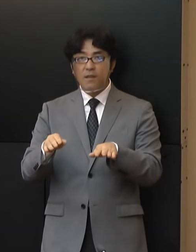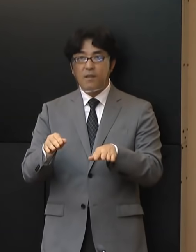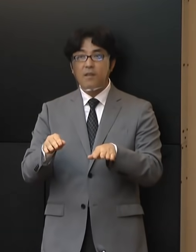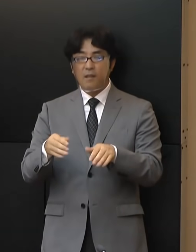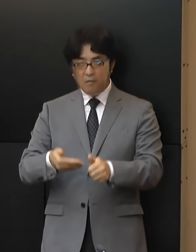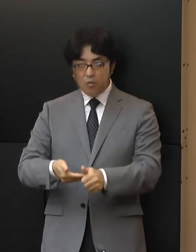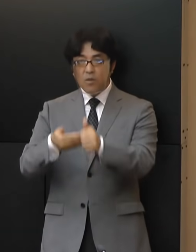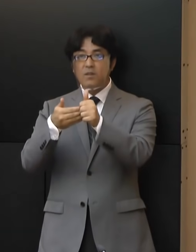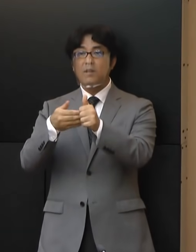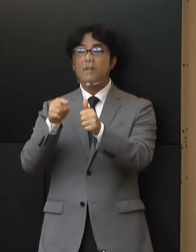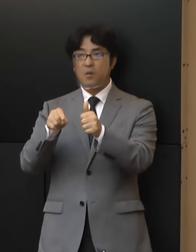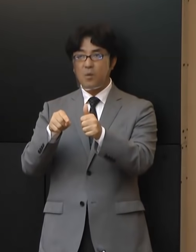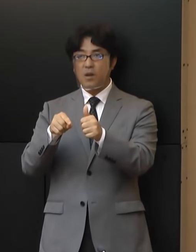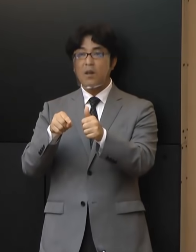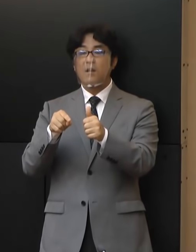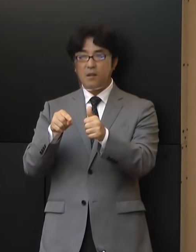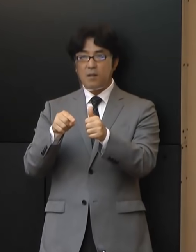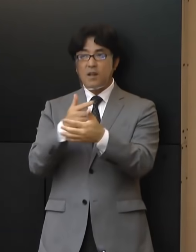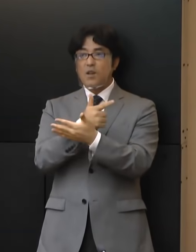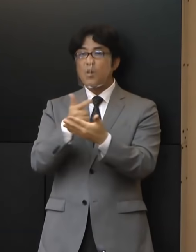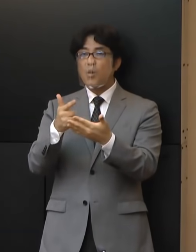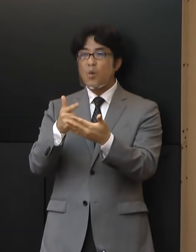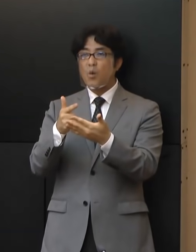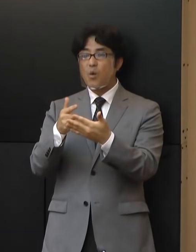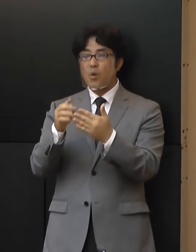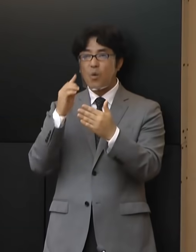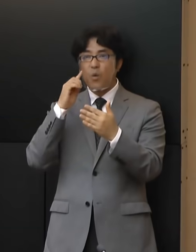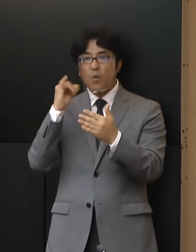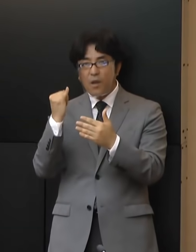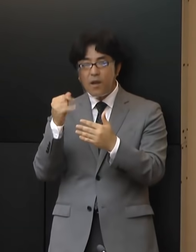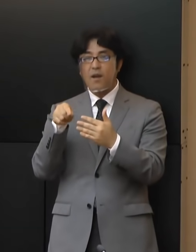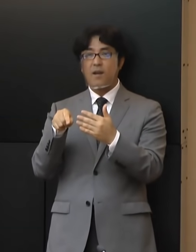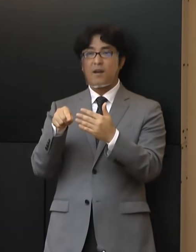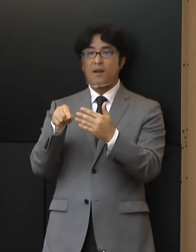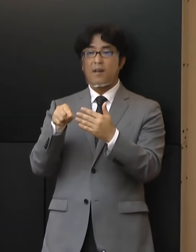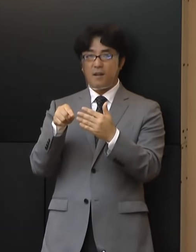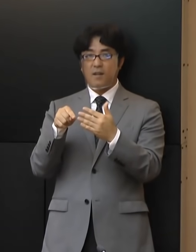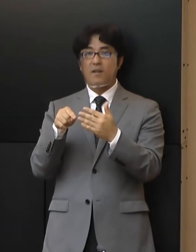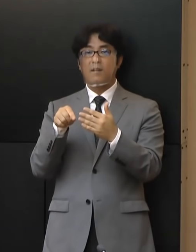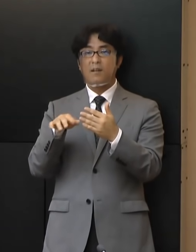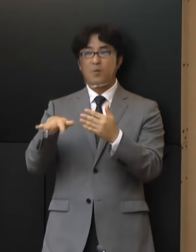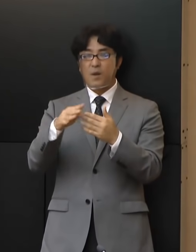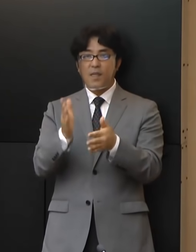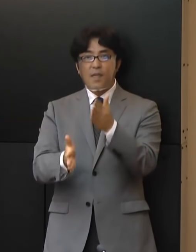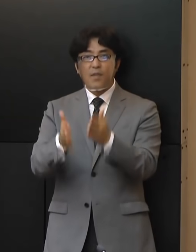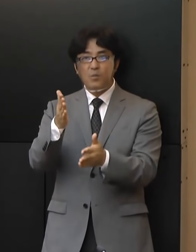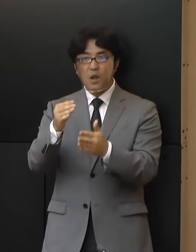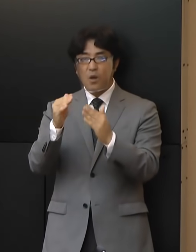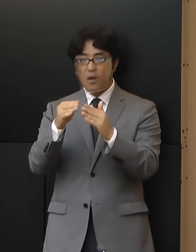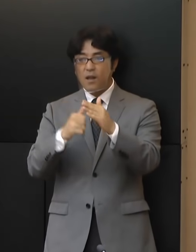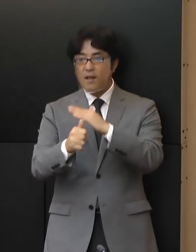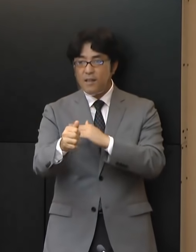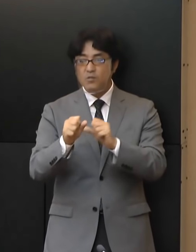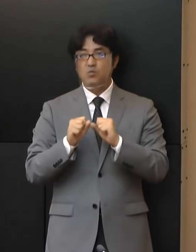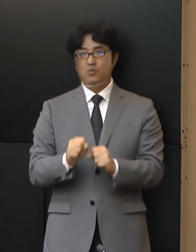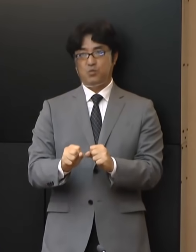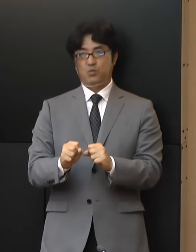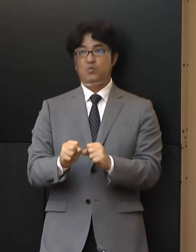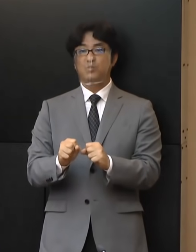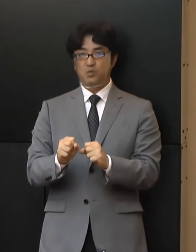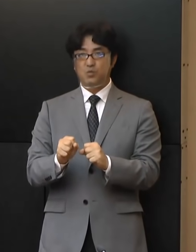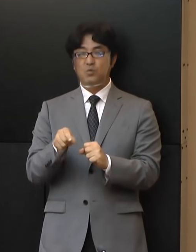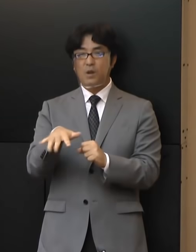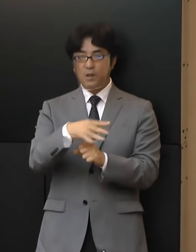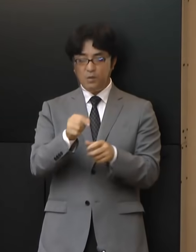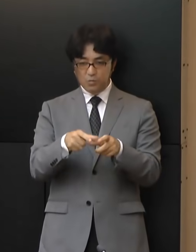子育てと生計維持を一人で担っている一人親家庭についてはヘルパーを派遣する事業の、拡充